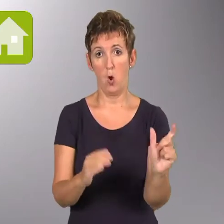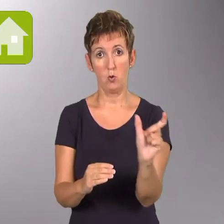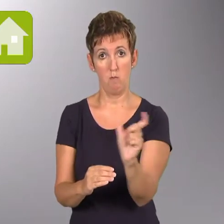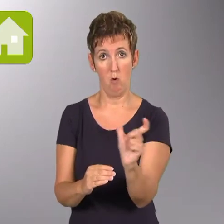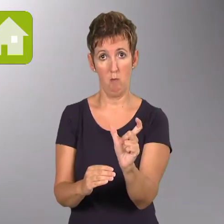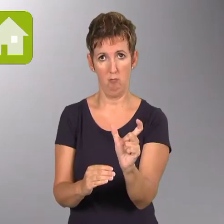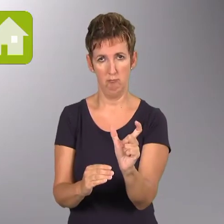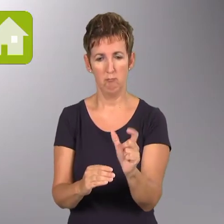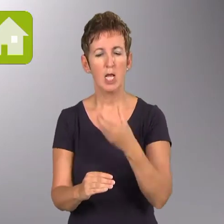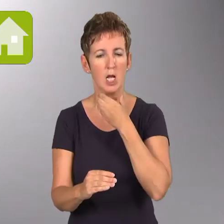de la maladie.